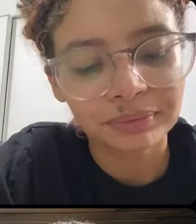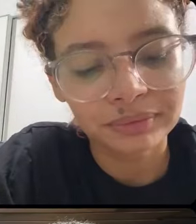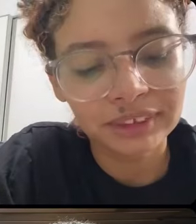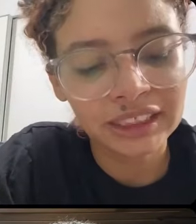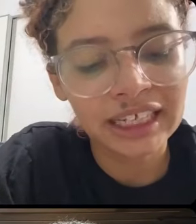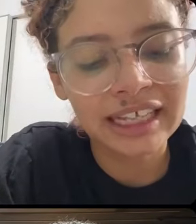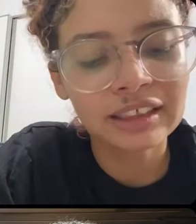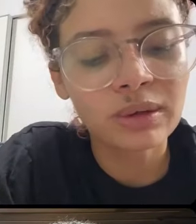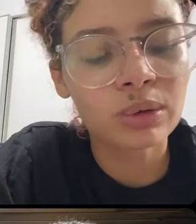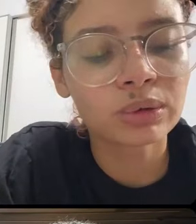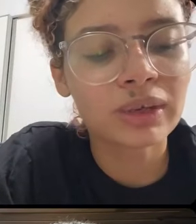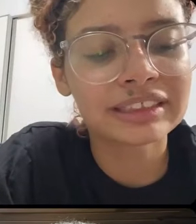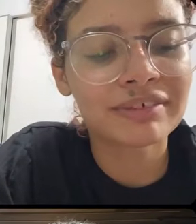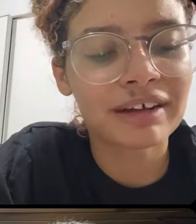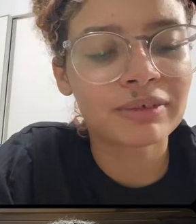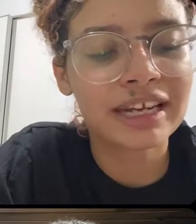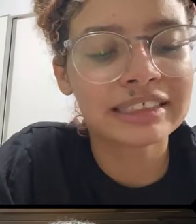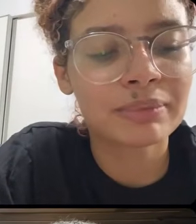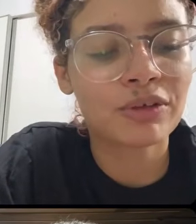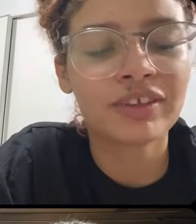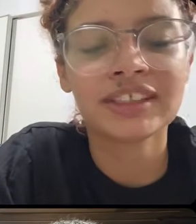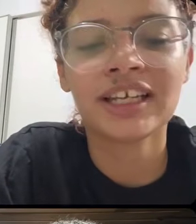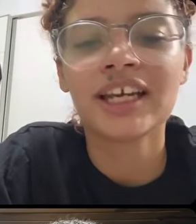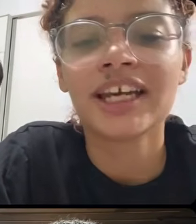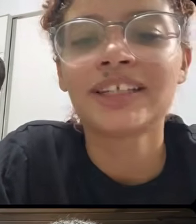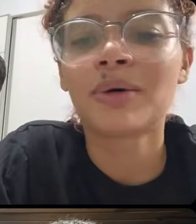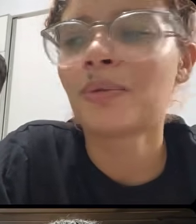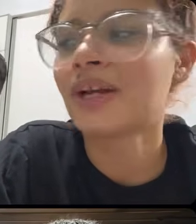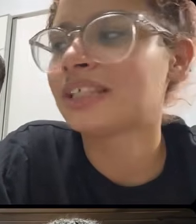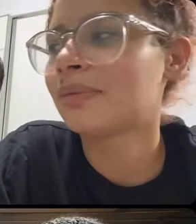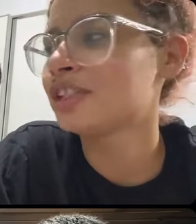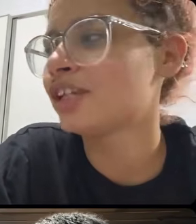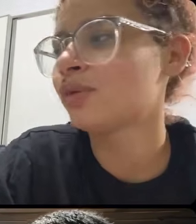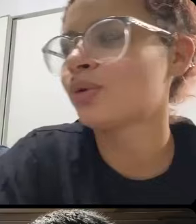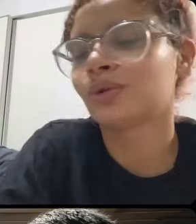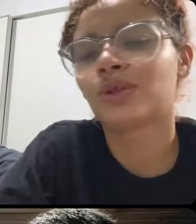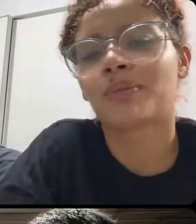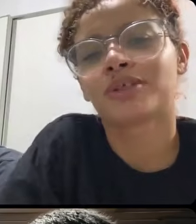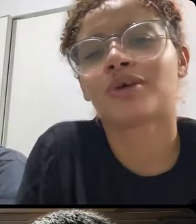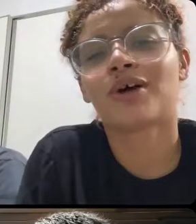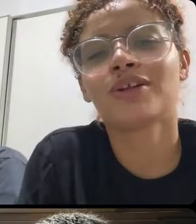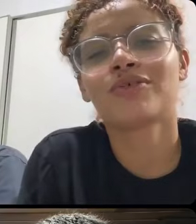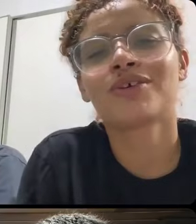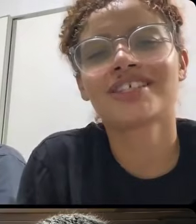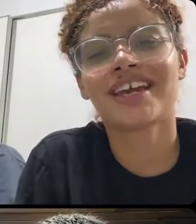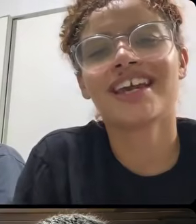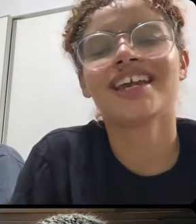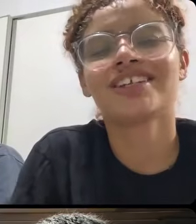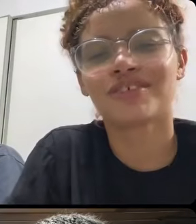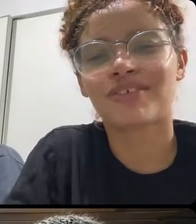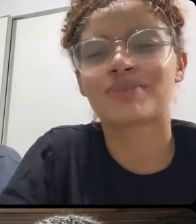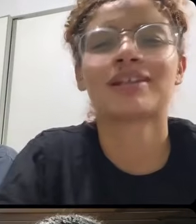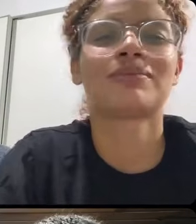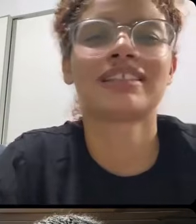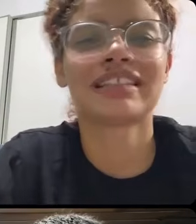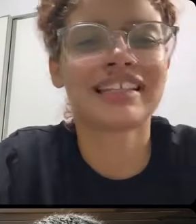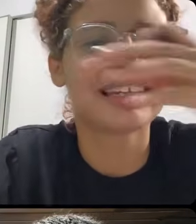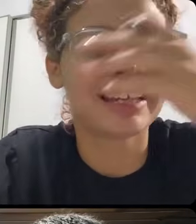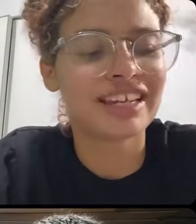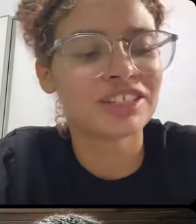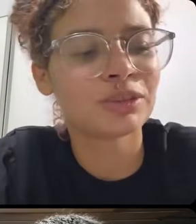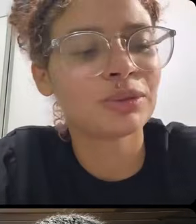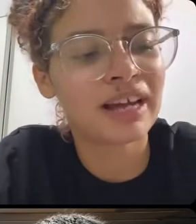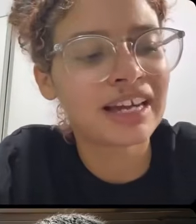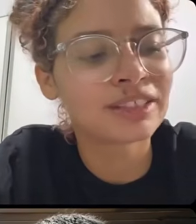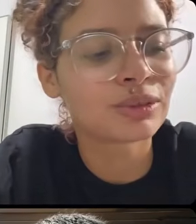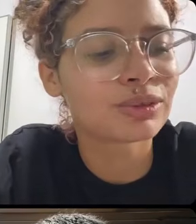cultos. E em cada culto eles levavam o que eles sabiam fazer. Então, por exemplo, a gente teve um culto que o pessoal levou skate, fez manobras lá